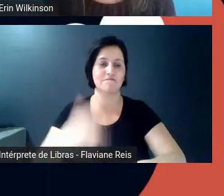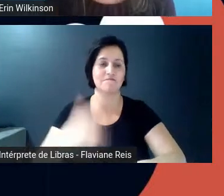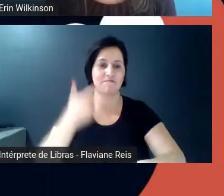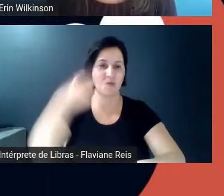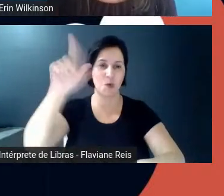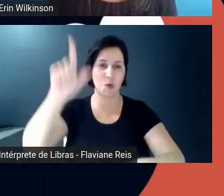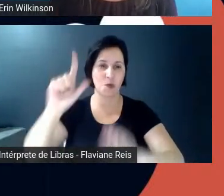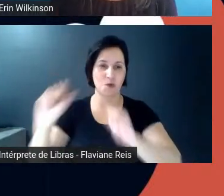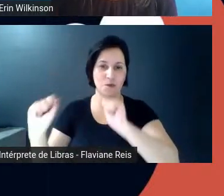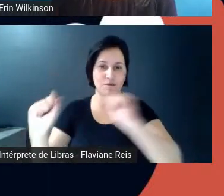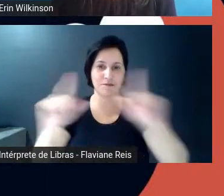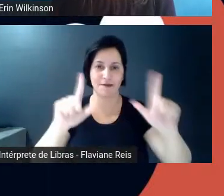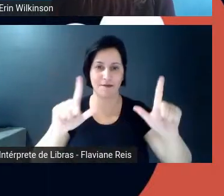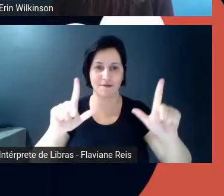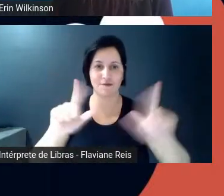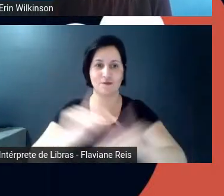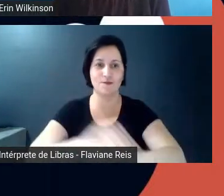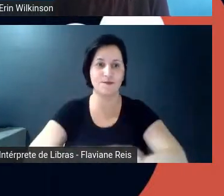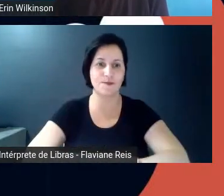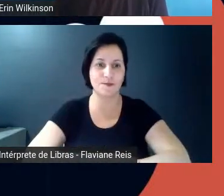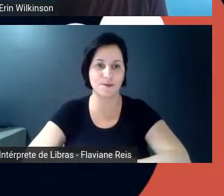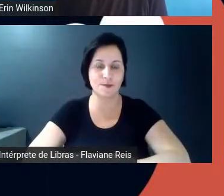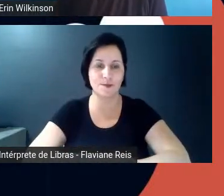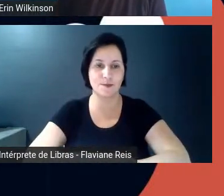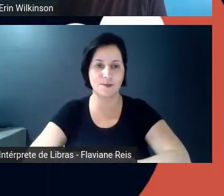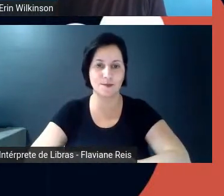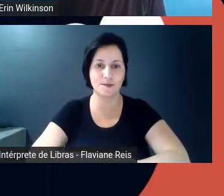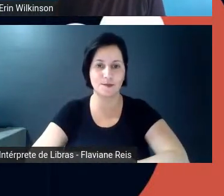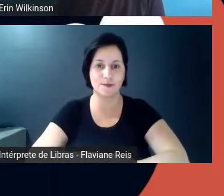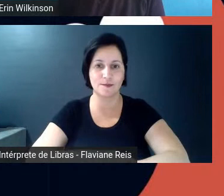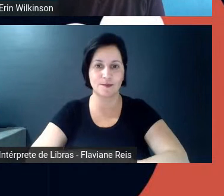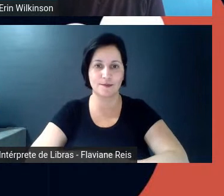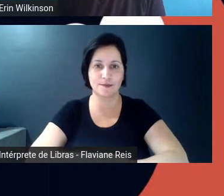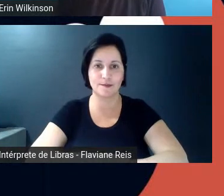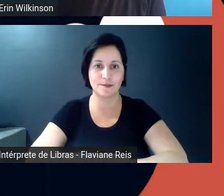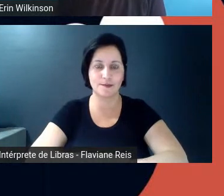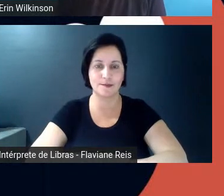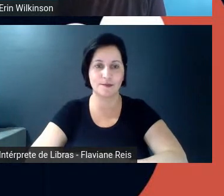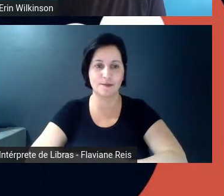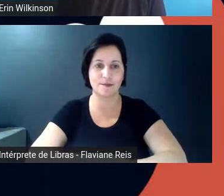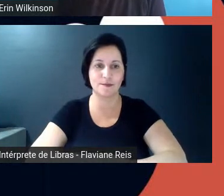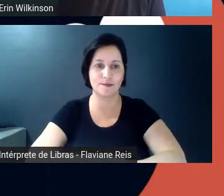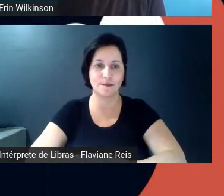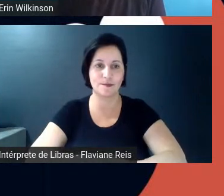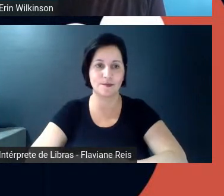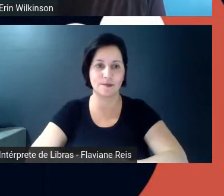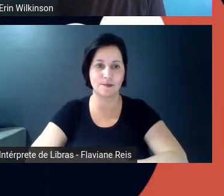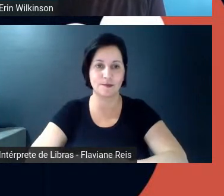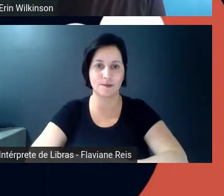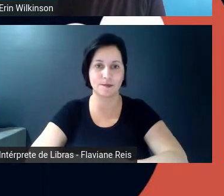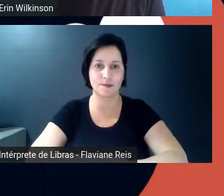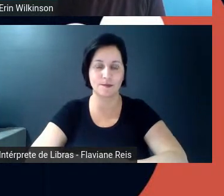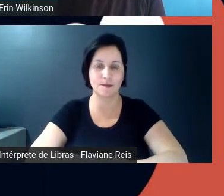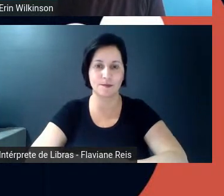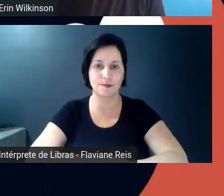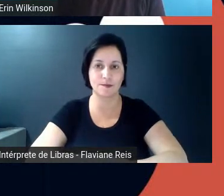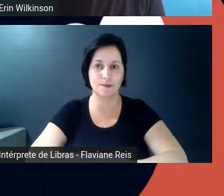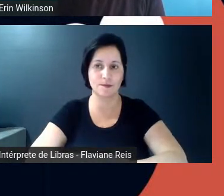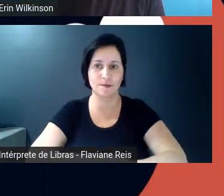passar. Passe, por favor, esse slide, próximo slide, por favor.